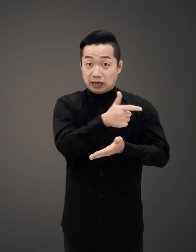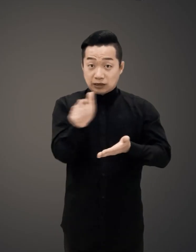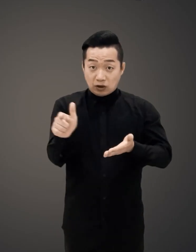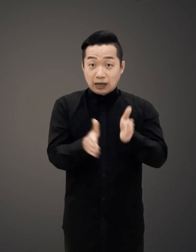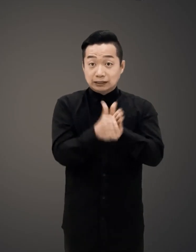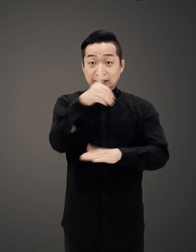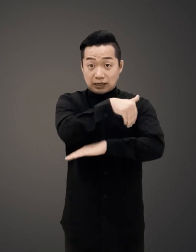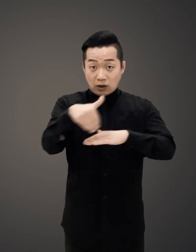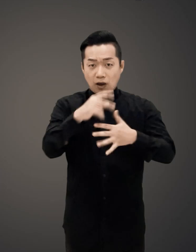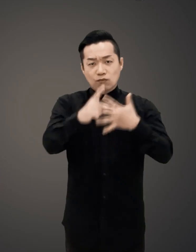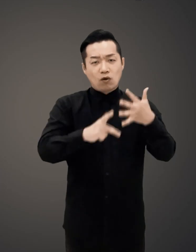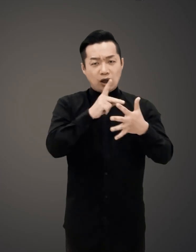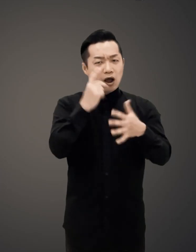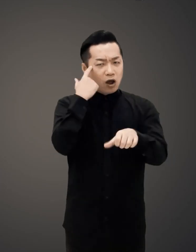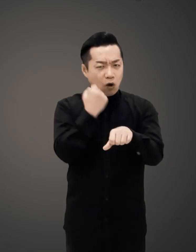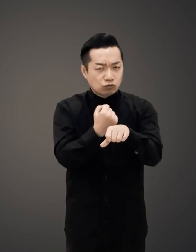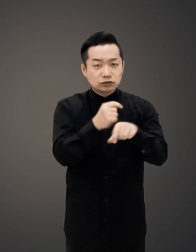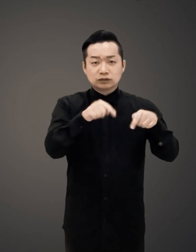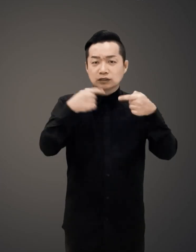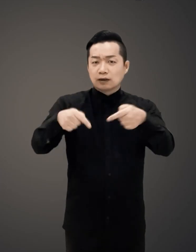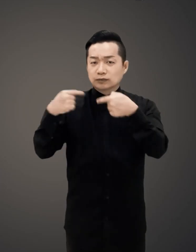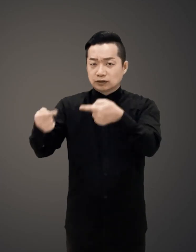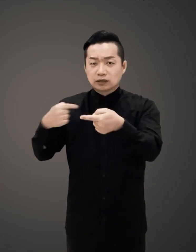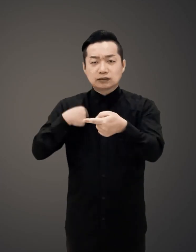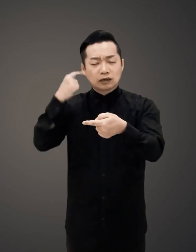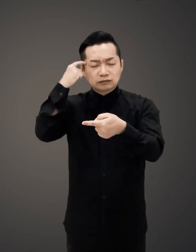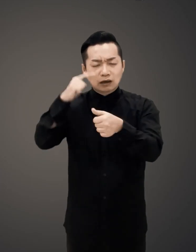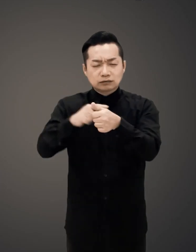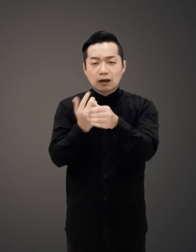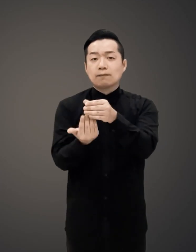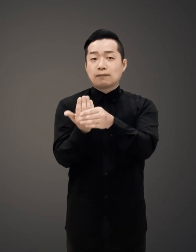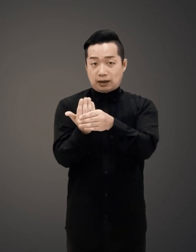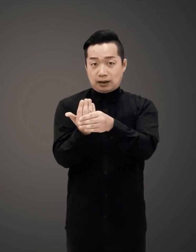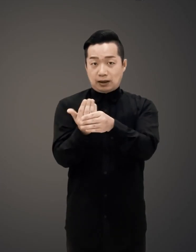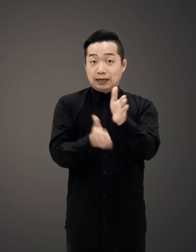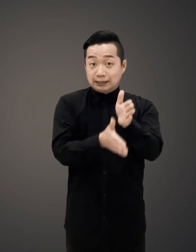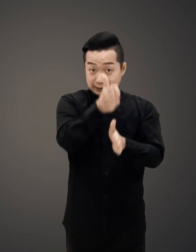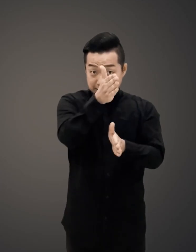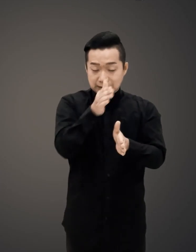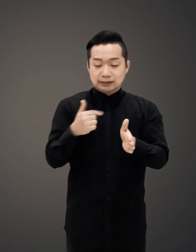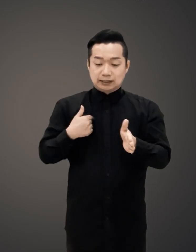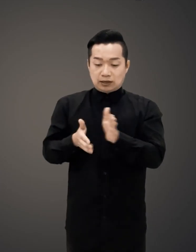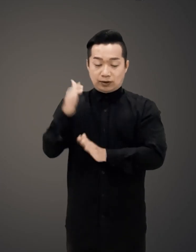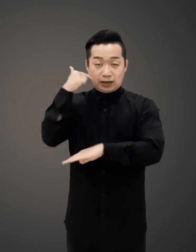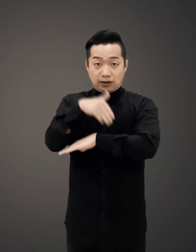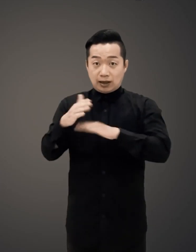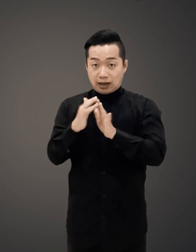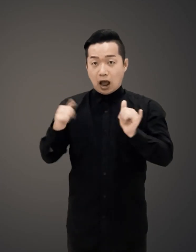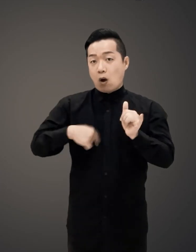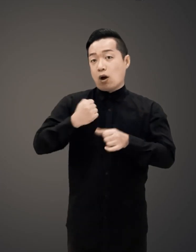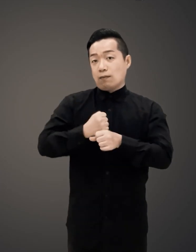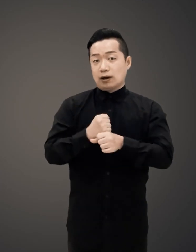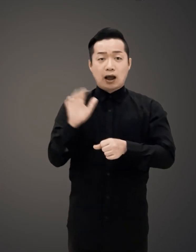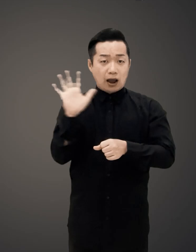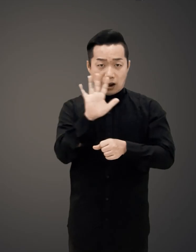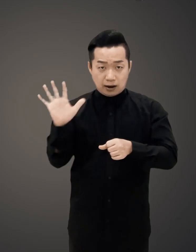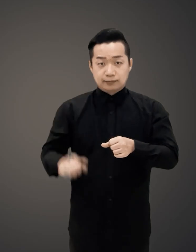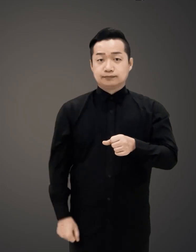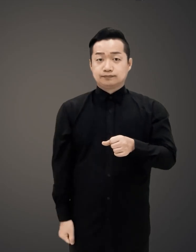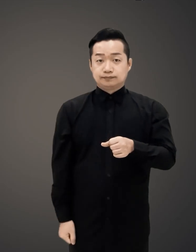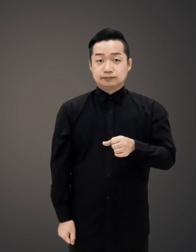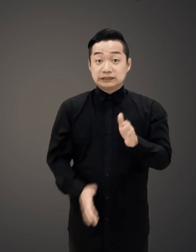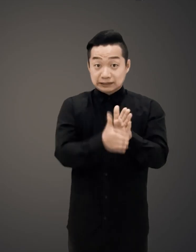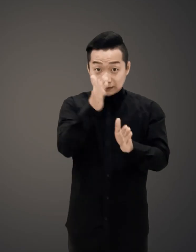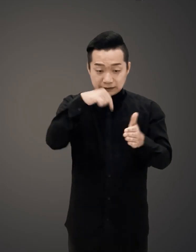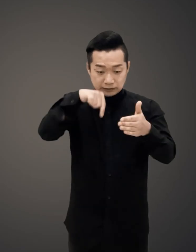프로젝트와 연구에 참여를 하면서 저는 이런 생각을 하게 됐습니다. 도시는 도시계획가가 혼자 만드는 것이 아니다.